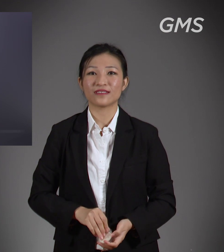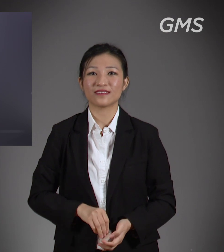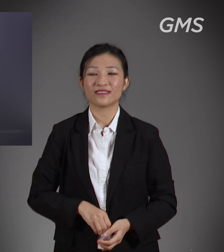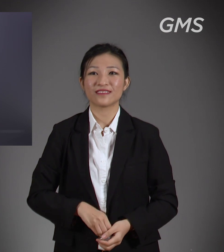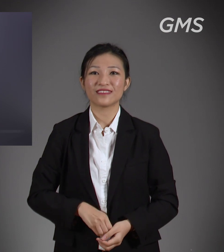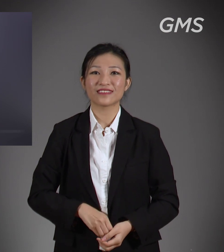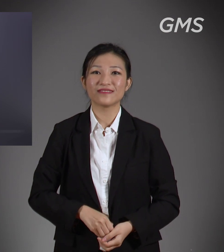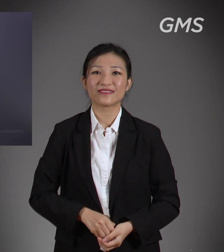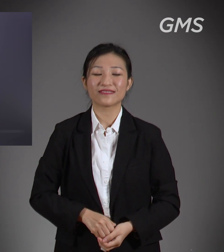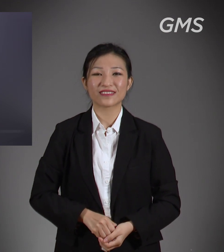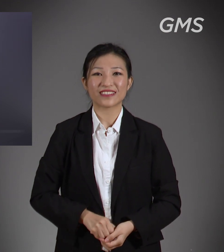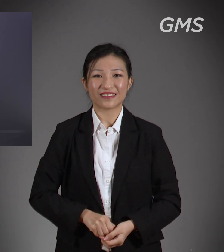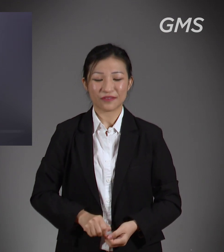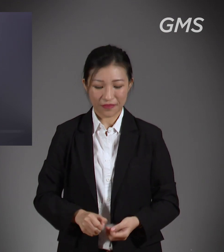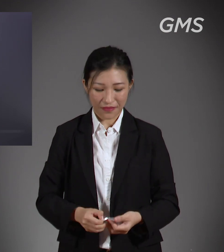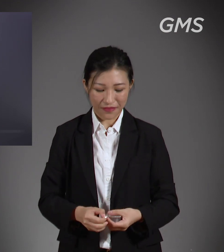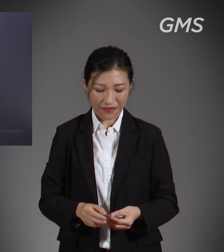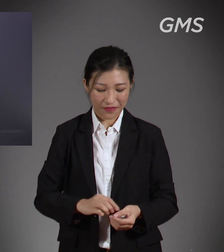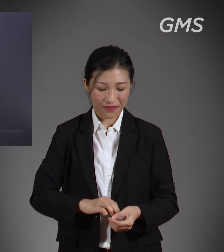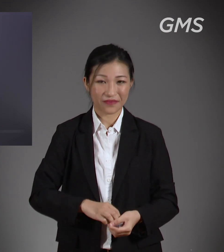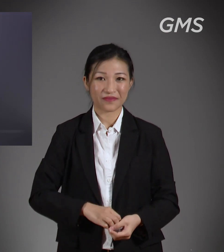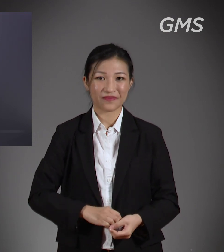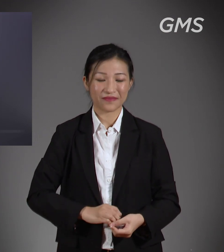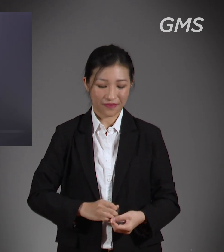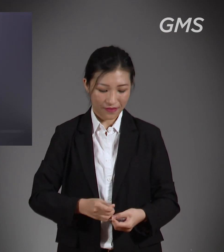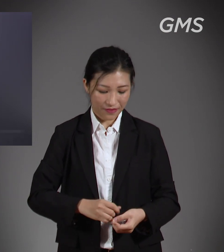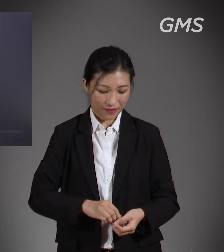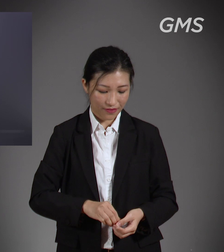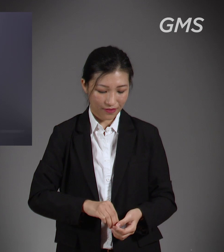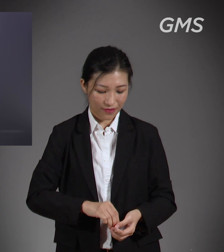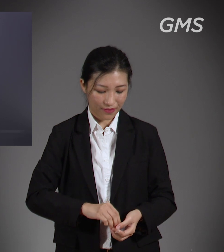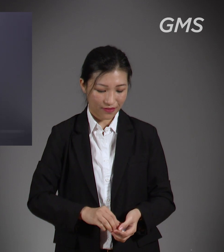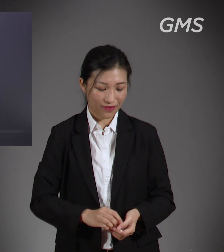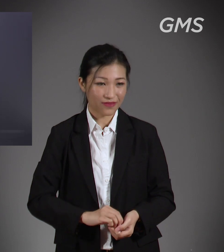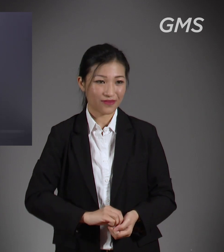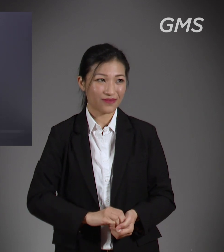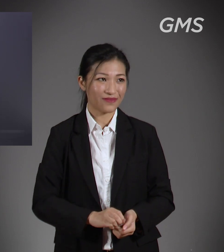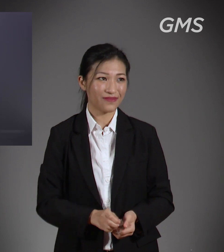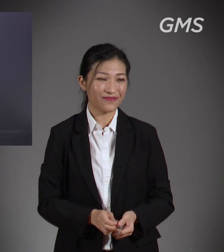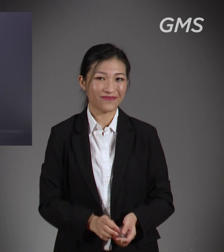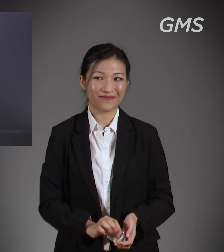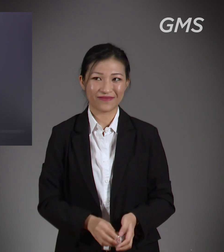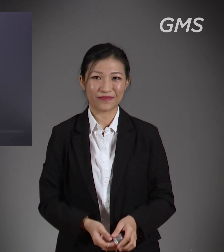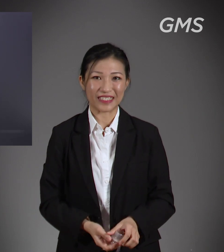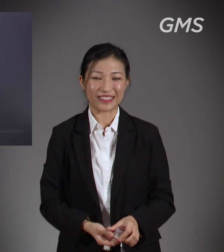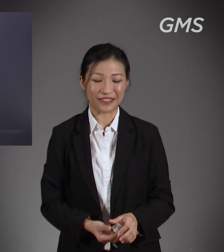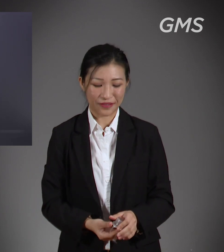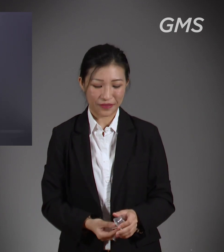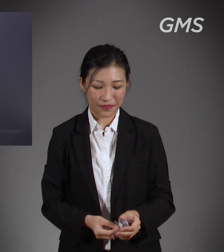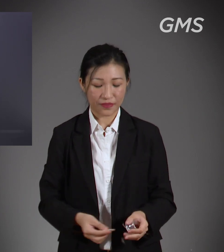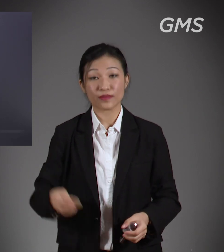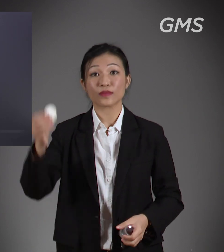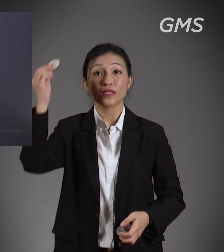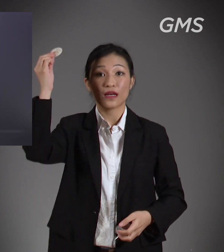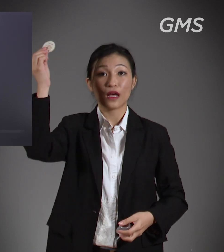Kristus bagi kita sekalian. Bahwa Dia rela mati di atas kayu salib untuk menebus dosa saudara